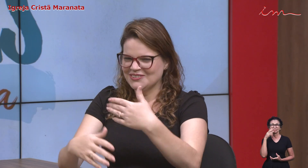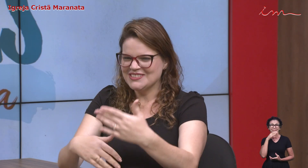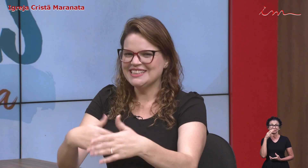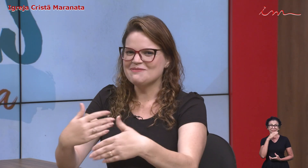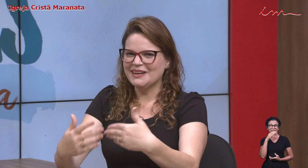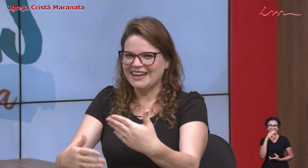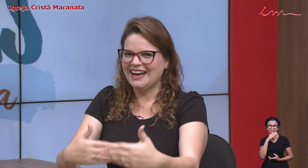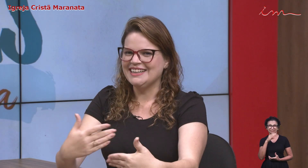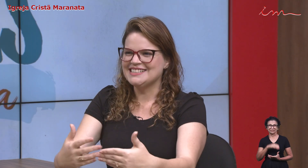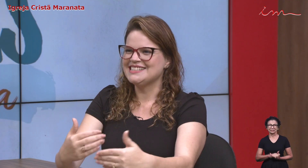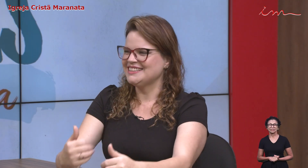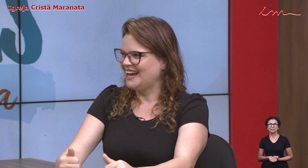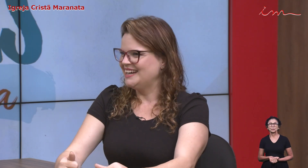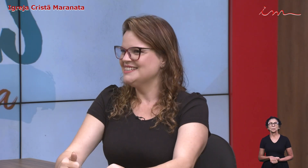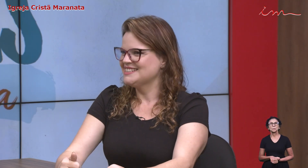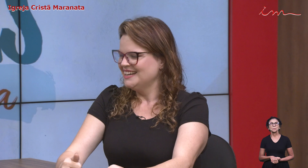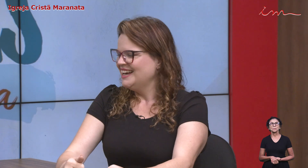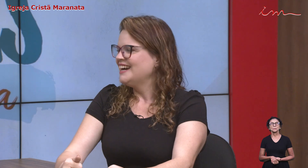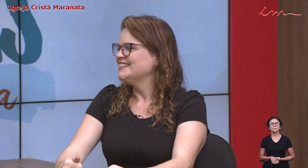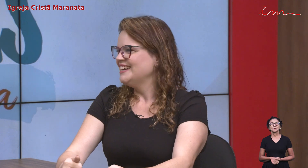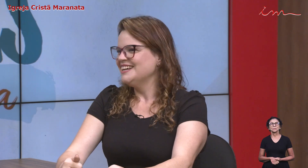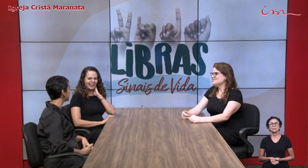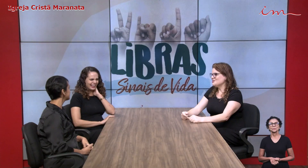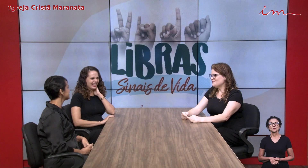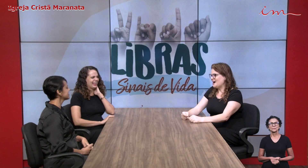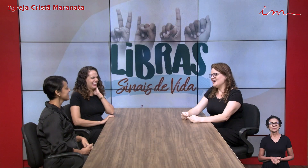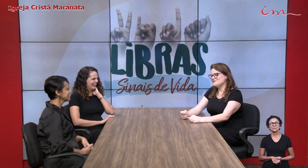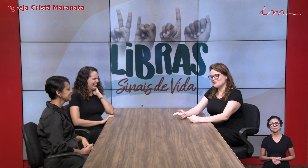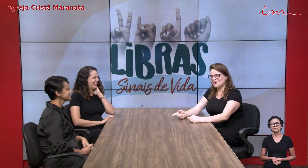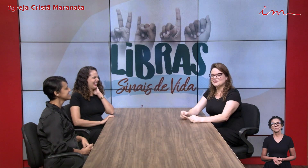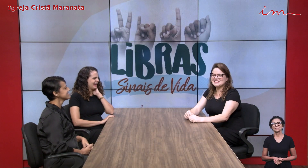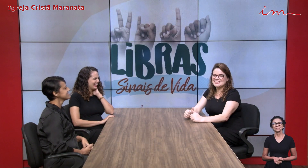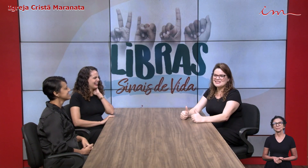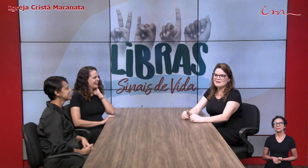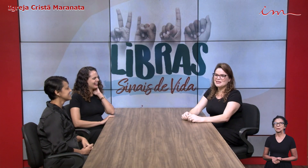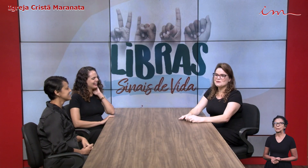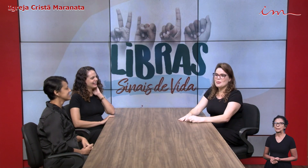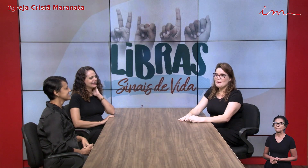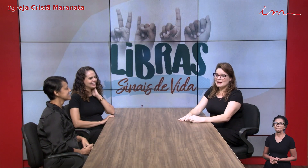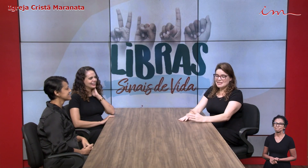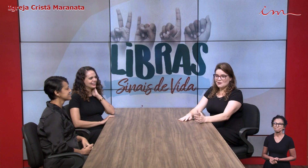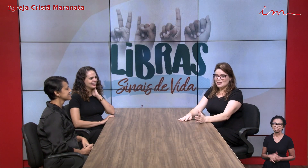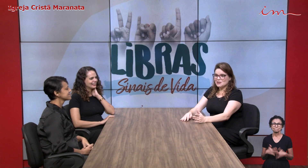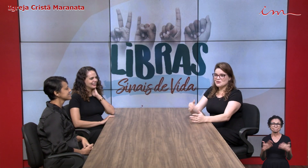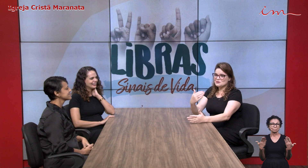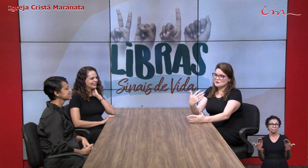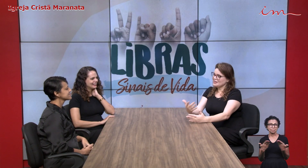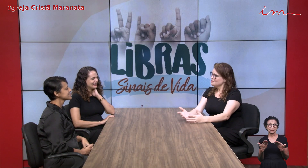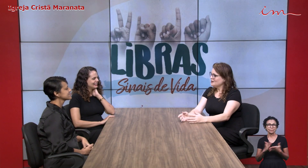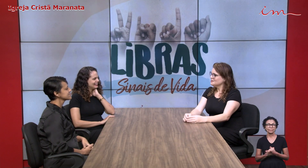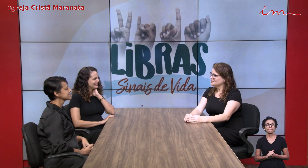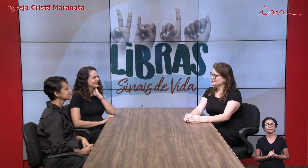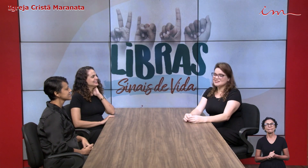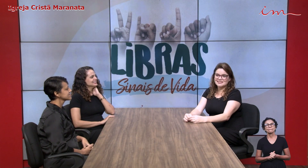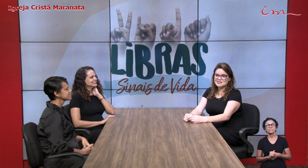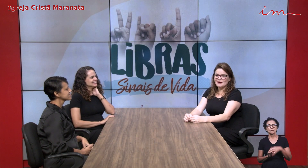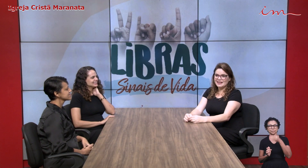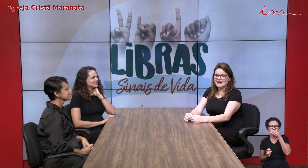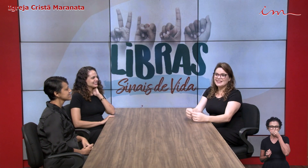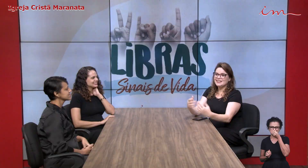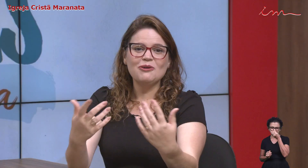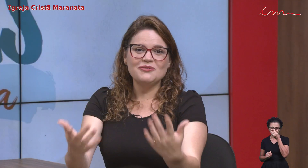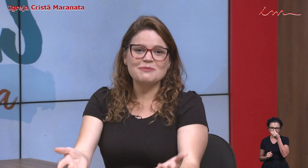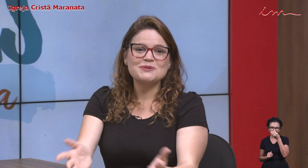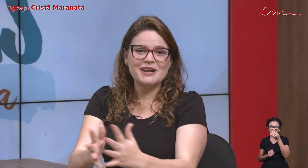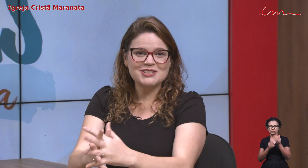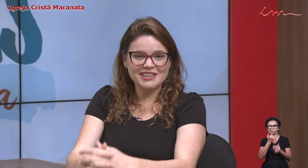vocês vão conseguir pegar esses sinais. de novo, repete, já vai e volta, exatamente. Mas agora nós vamos para aquele quadro que a gente tanto espera,